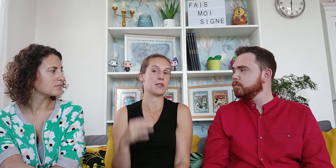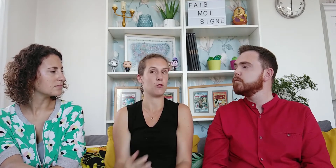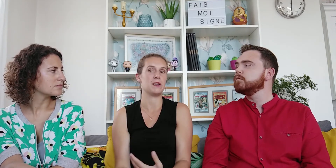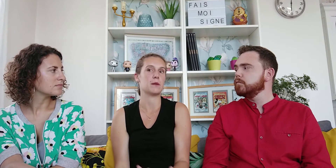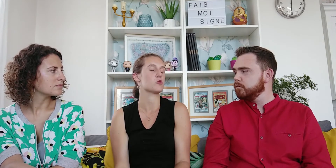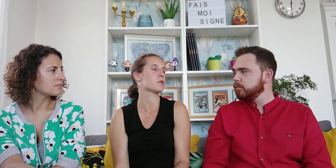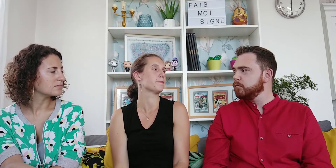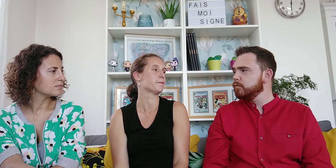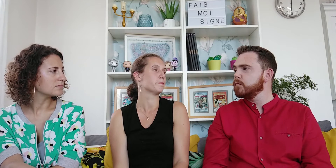ne veulent pas dire la même chose.